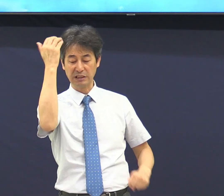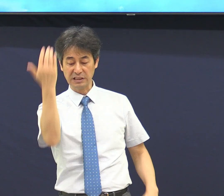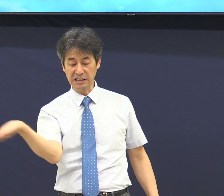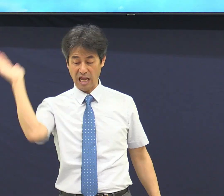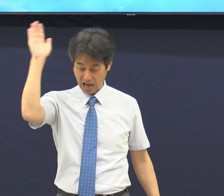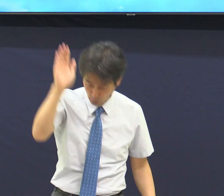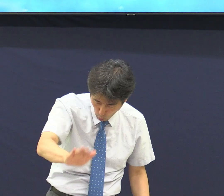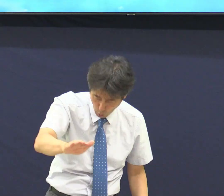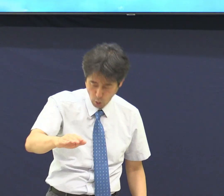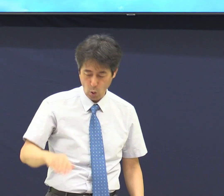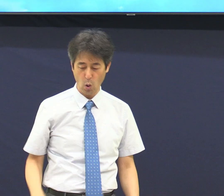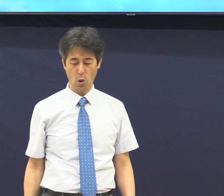거할지라도